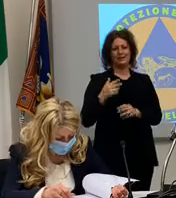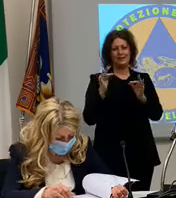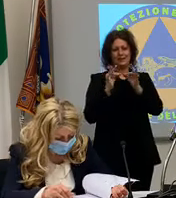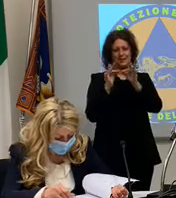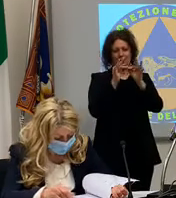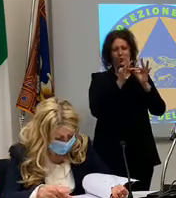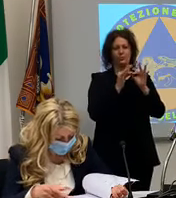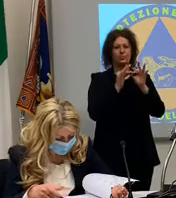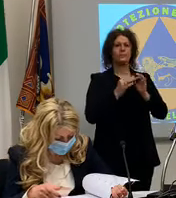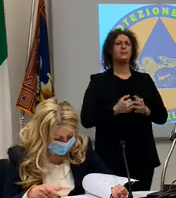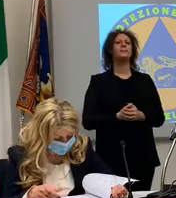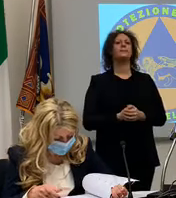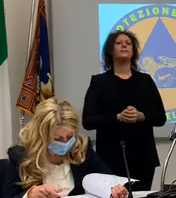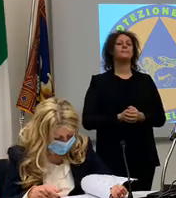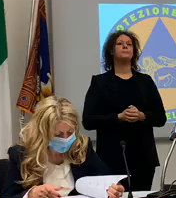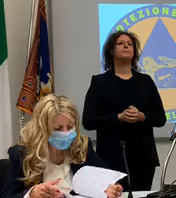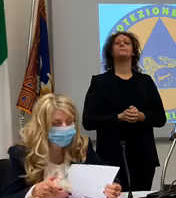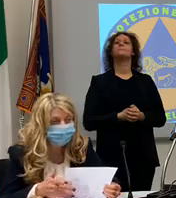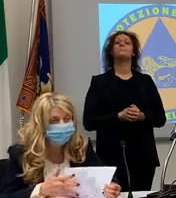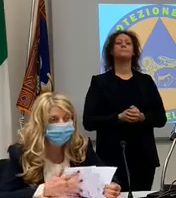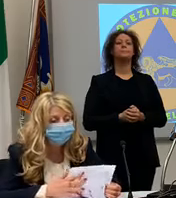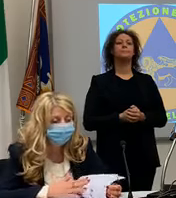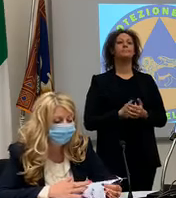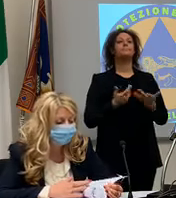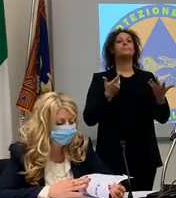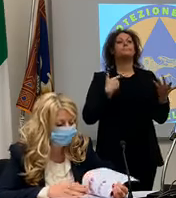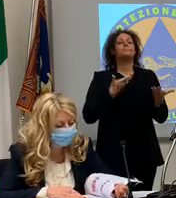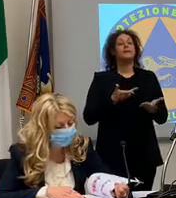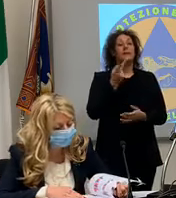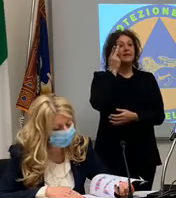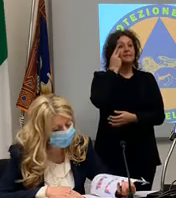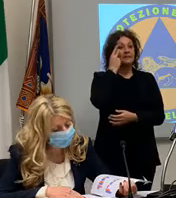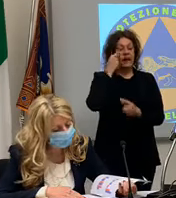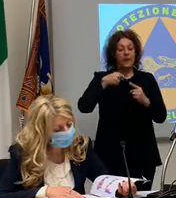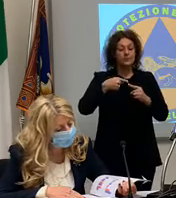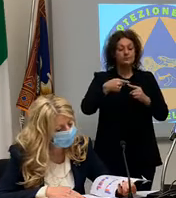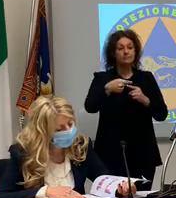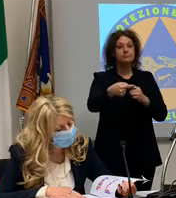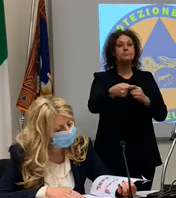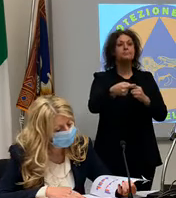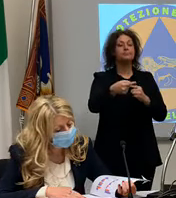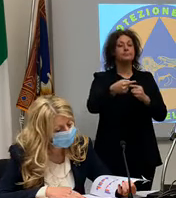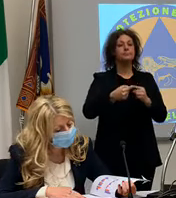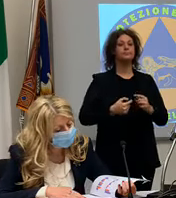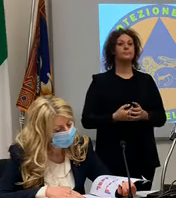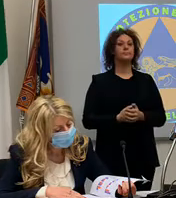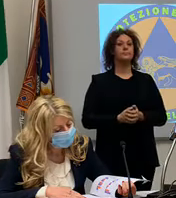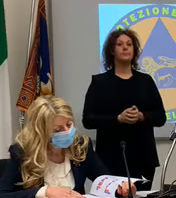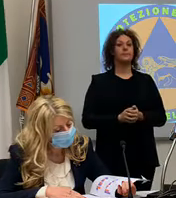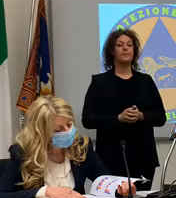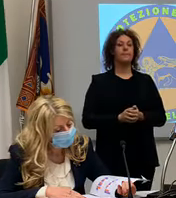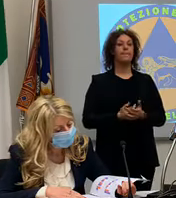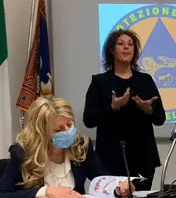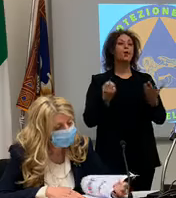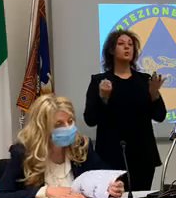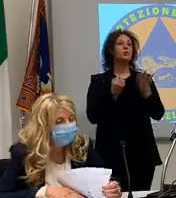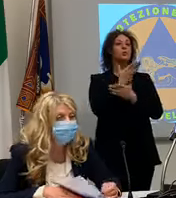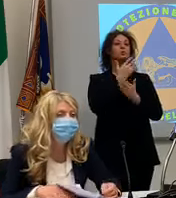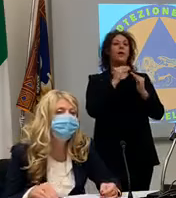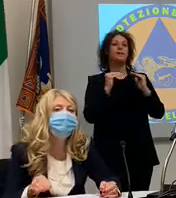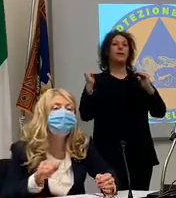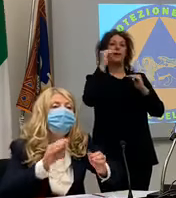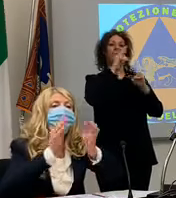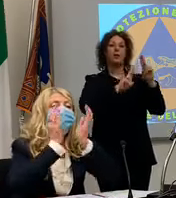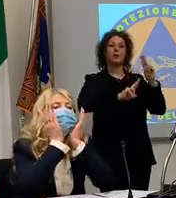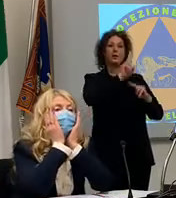responsabilità e vediamo nelle prossime ore l'evoluzione che avrà diciamo la partita a livello nazionale visto